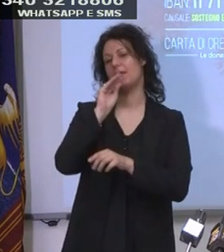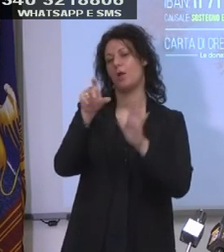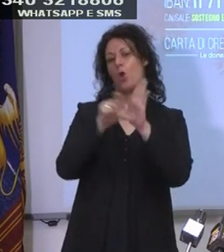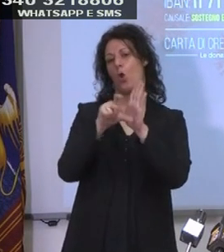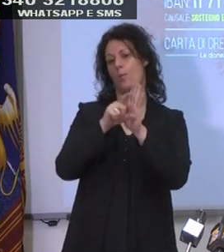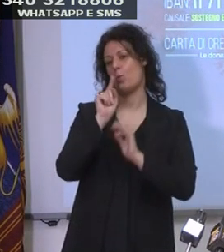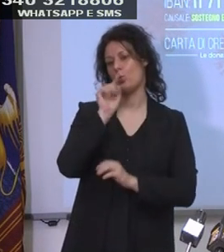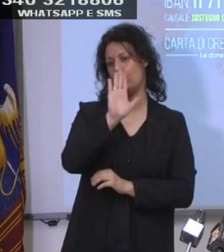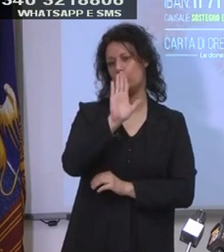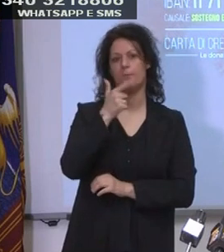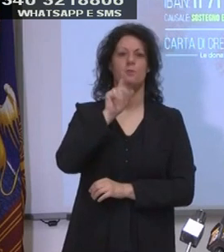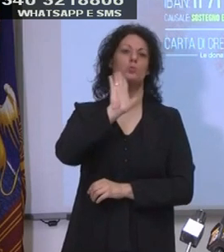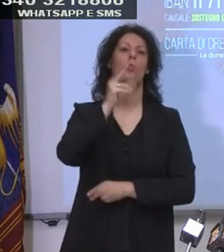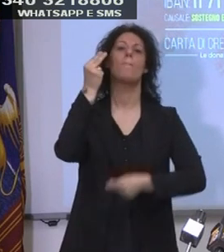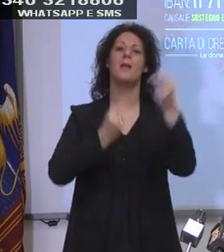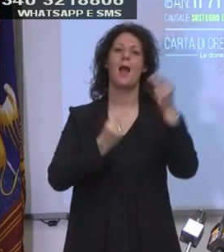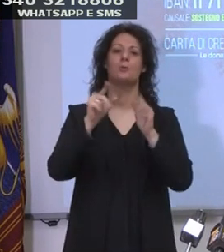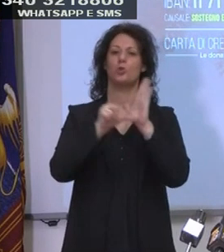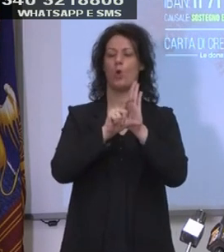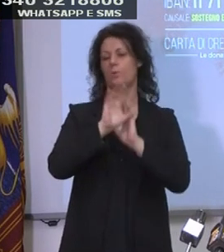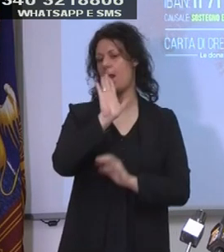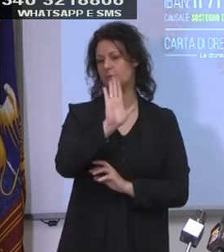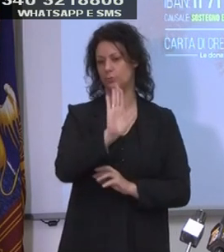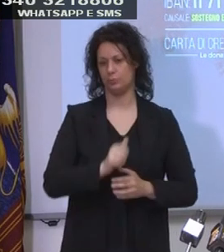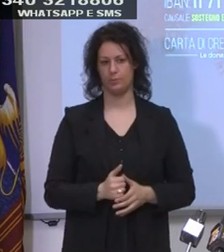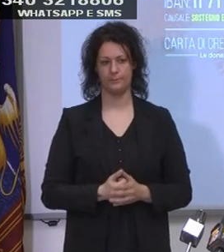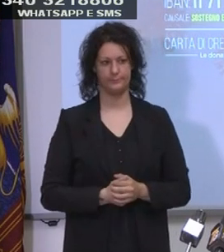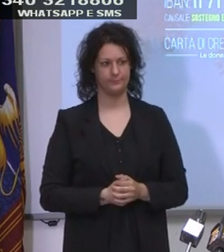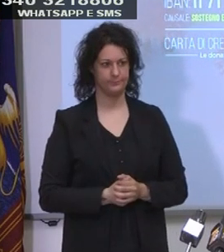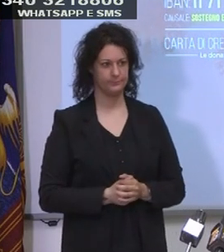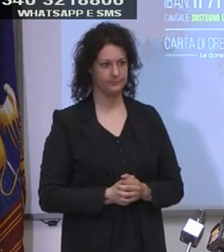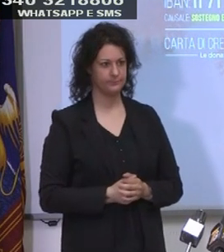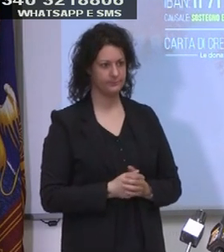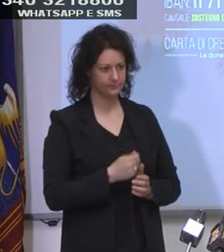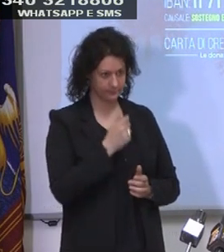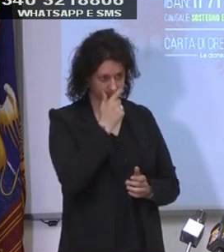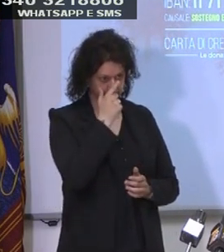non entro nei bilanci comunali assolutamente. Grazie. Banet, prego. Corriere del Veneto.